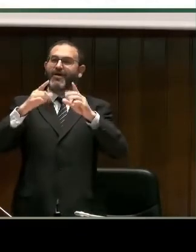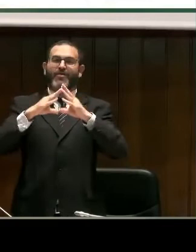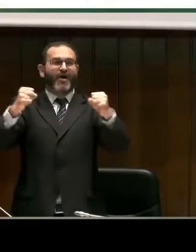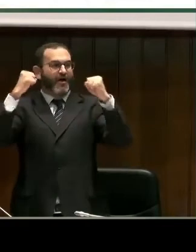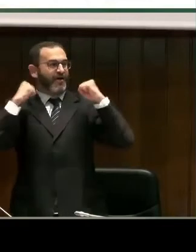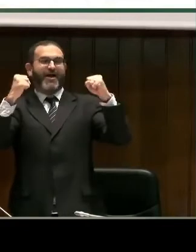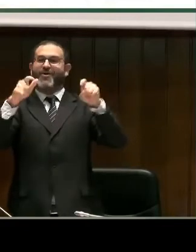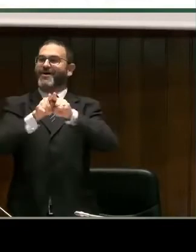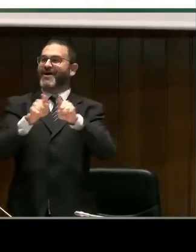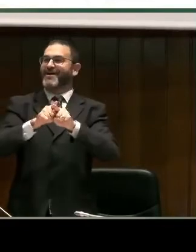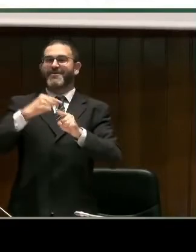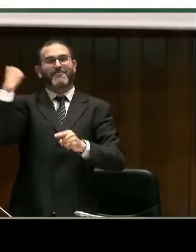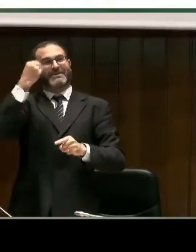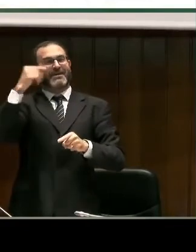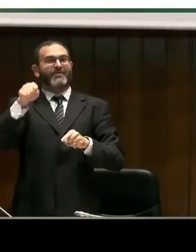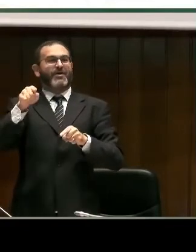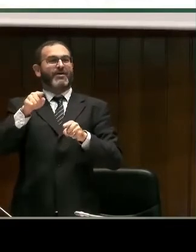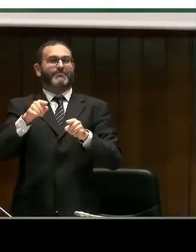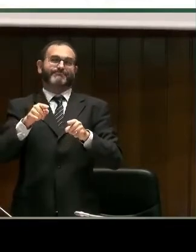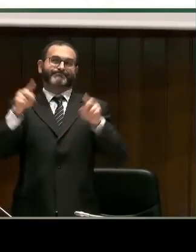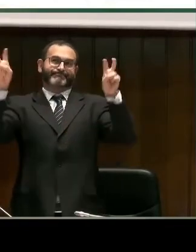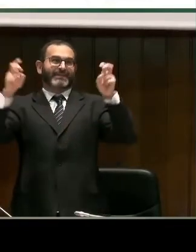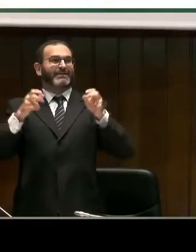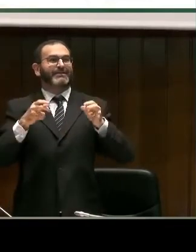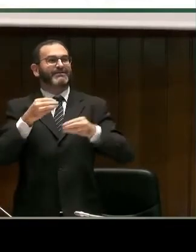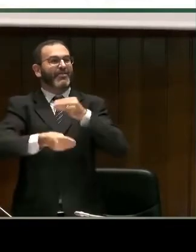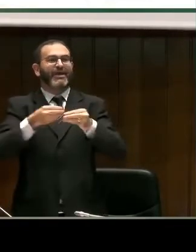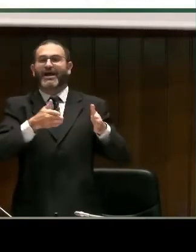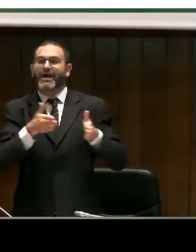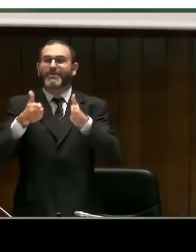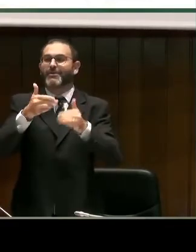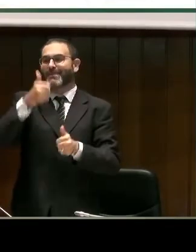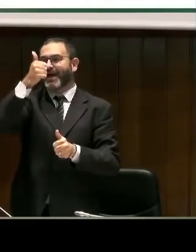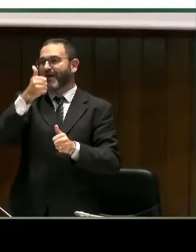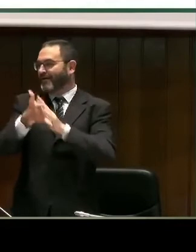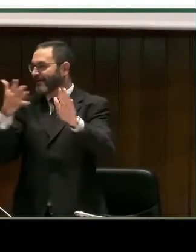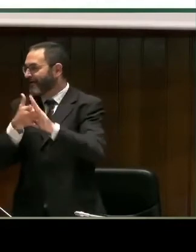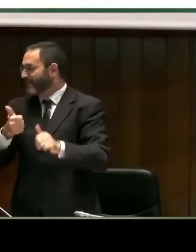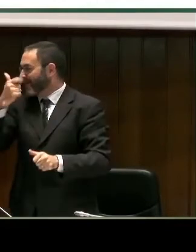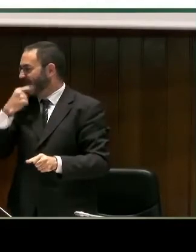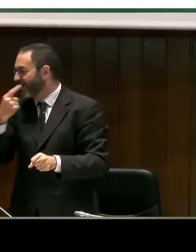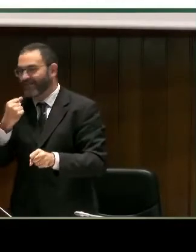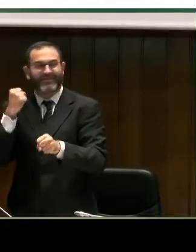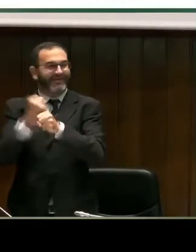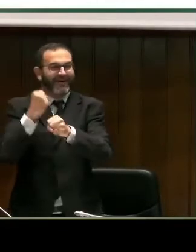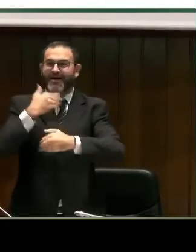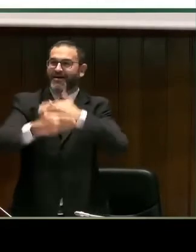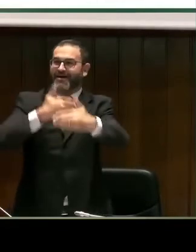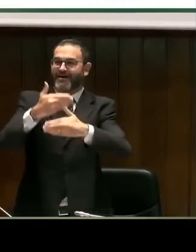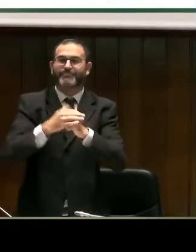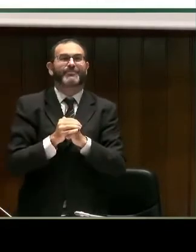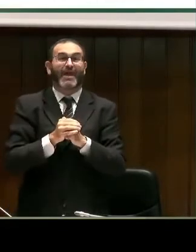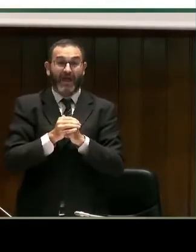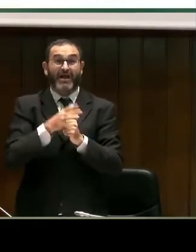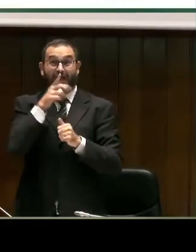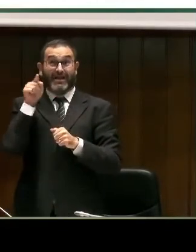vez incluidas todas estas novedades, conseguimos la ley autonómica que reconocía la lengua de signos española en